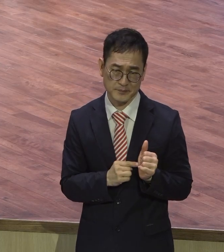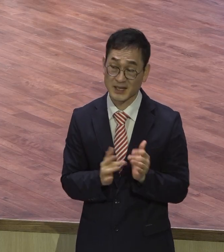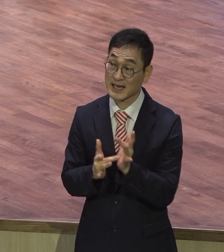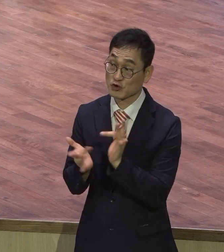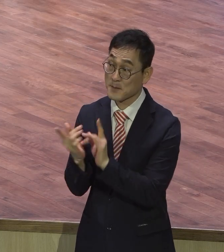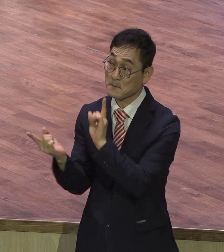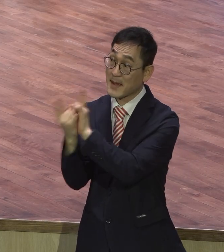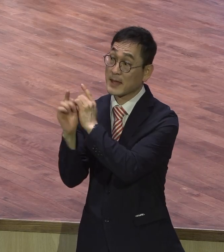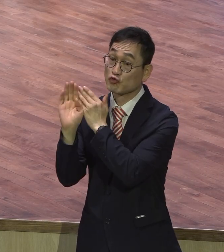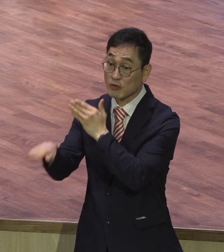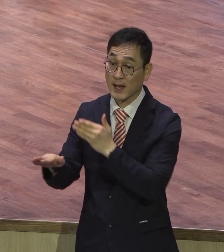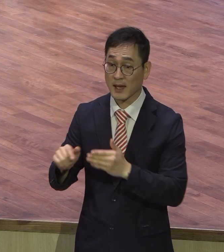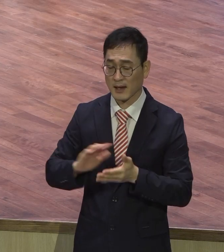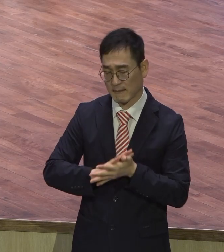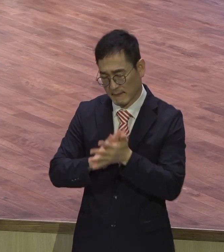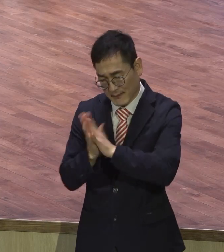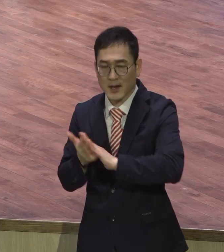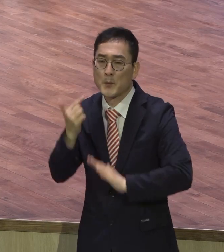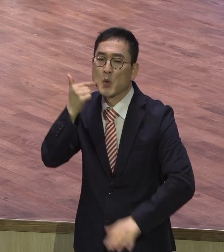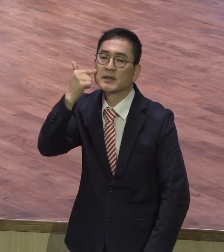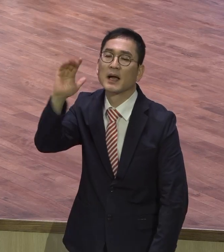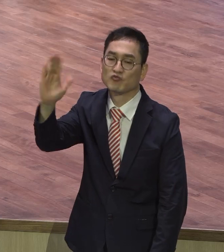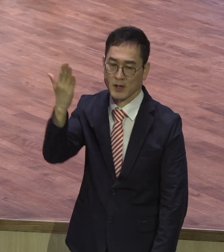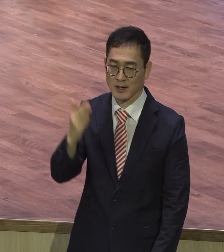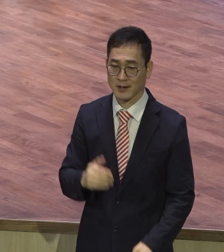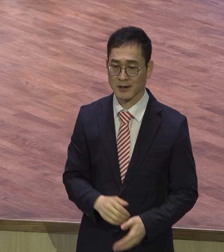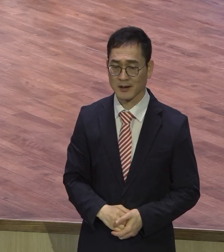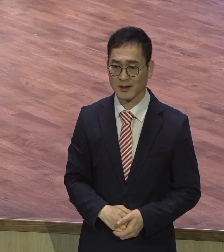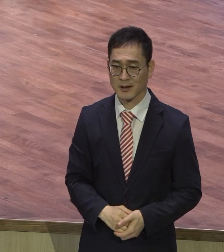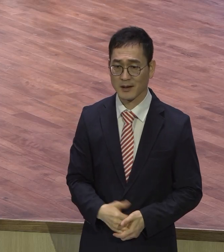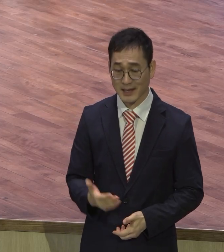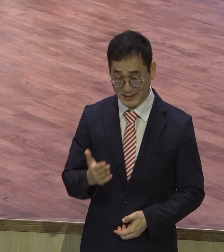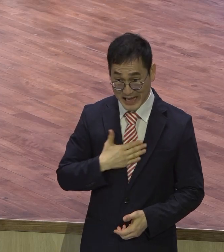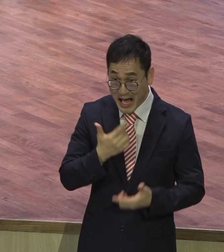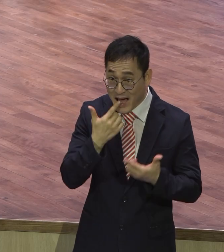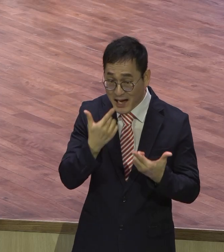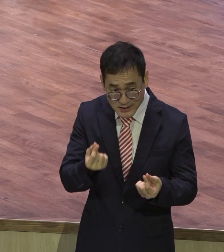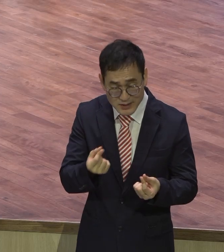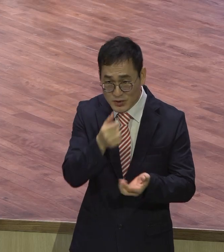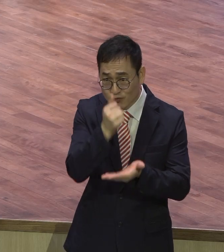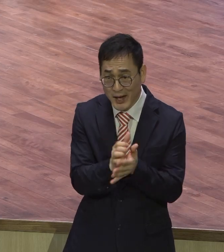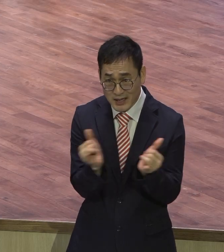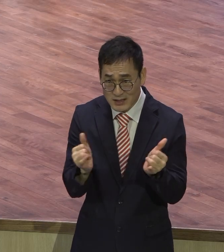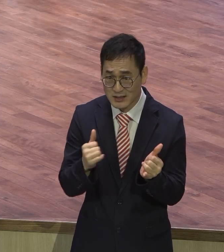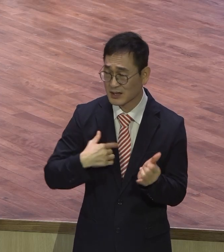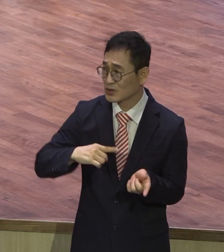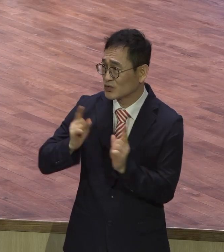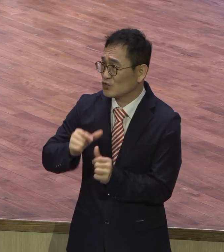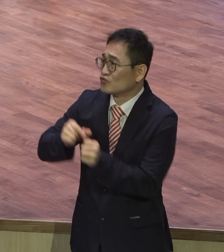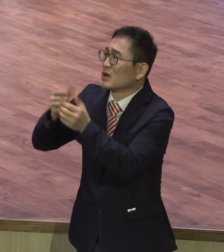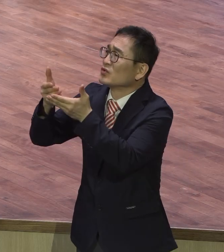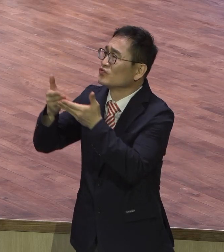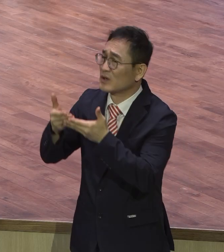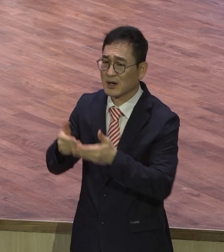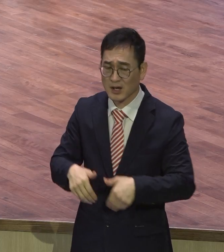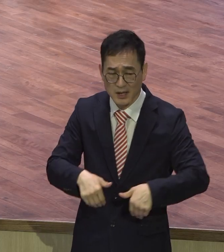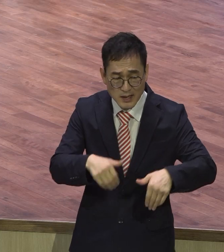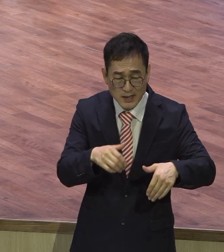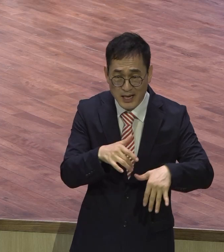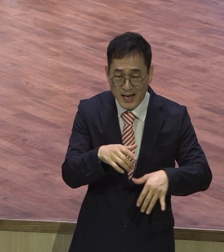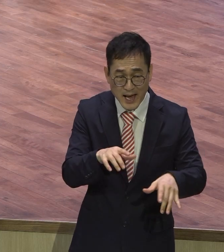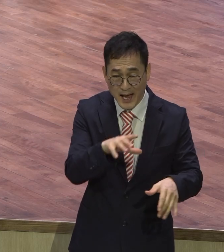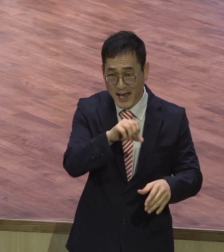저 사람은 목사됐습니다 너무 감겨 나 같은 죄인 천하의 그런 악한 죄인이 어디 있겠어요 노예를 잡아가 팔아먹을